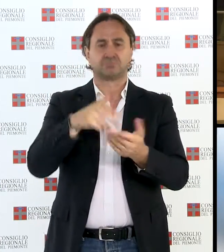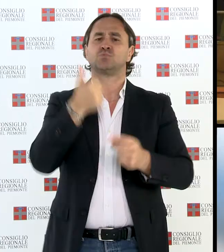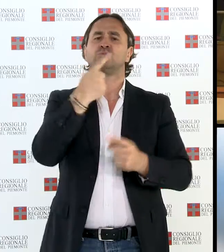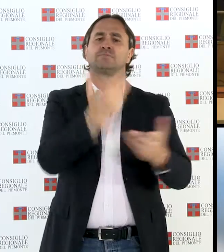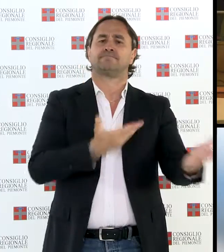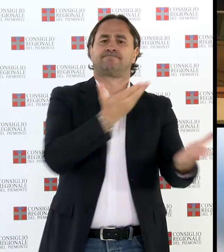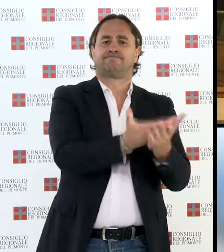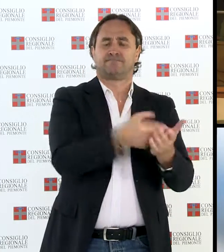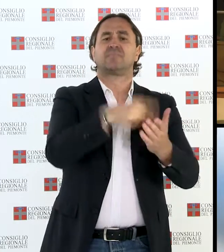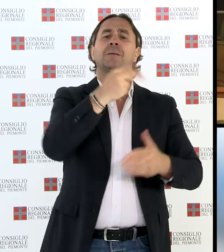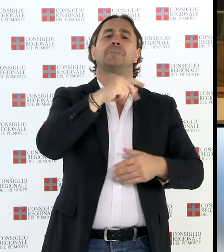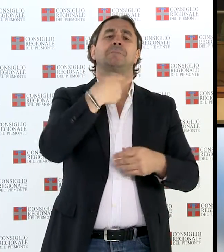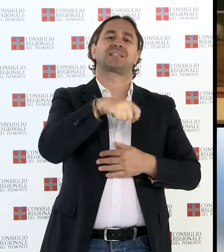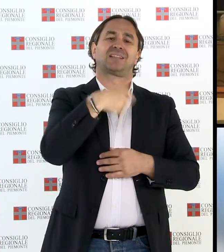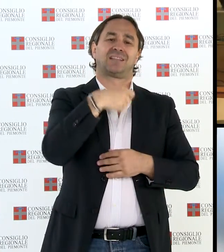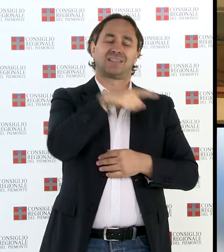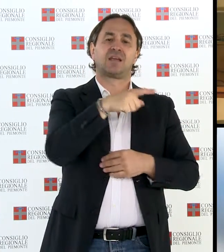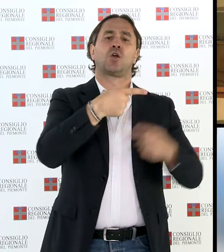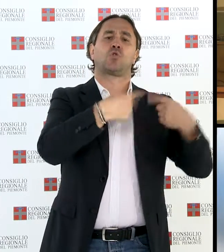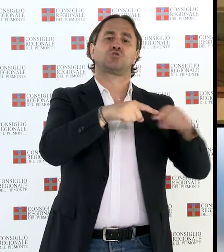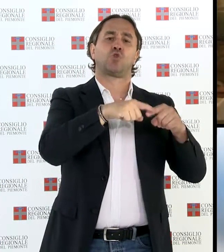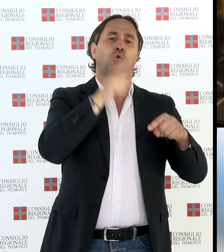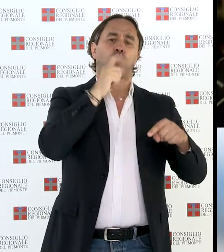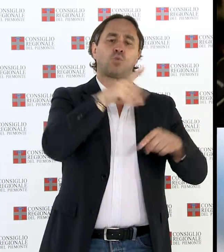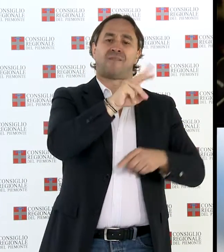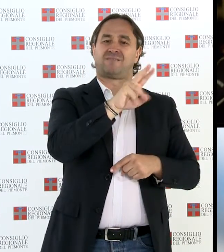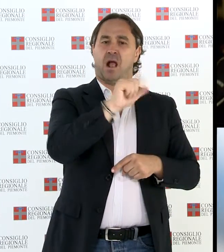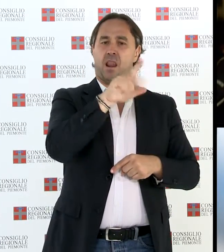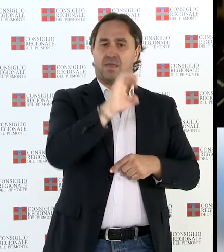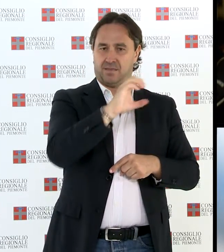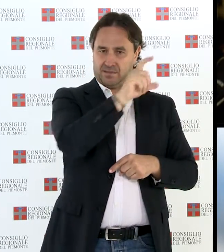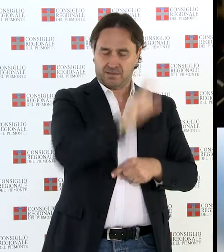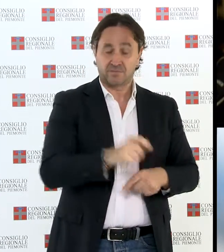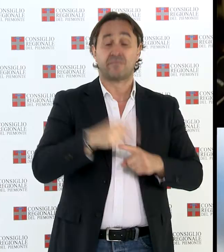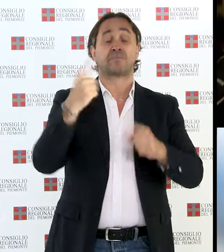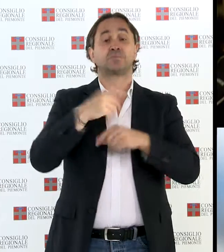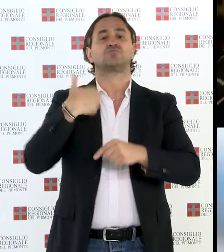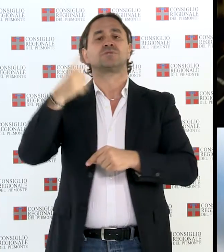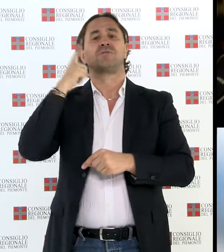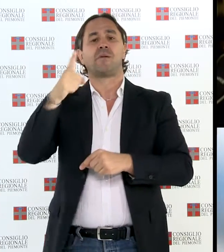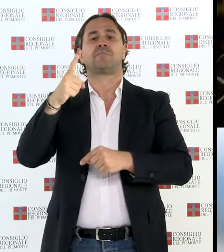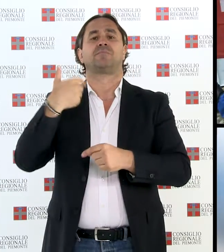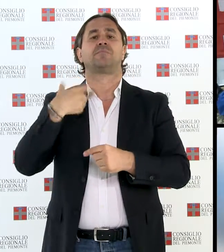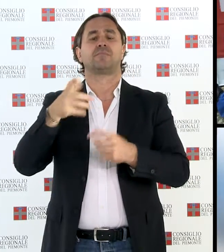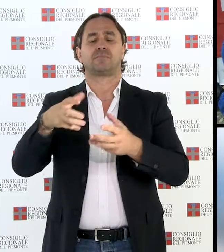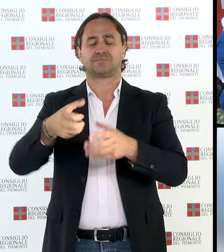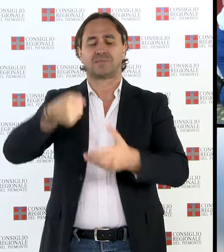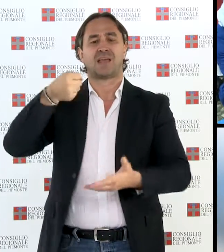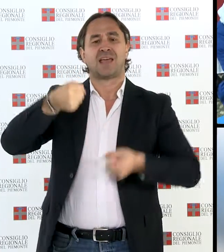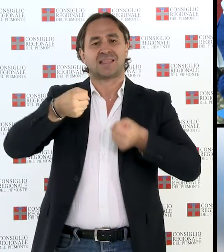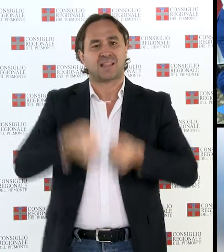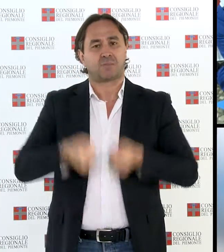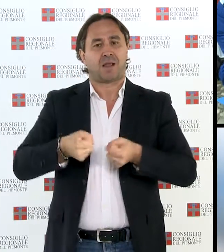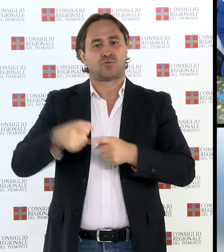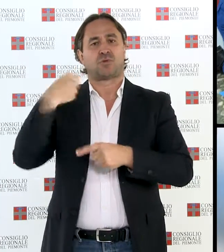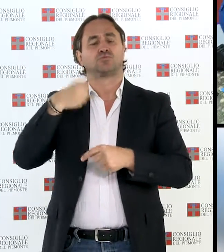primo firmatario il presidente della Commissione Cultura Daniele Valle, sulla mappatura dei defibrillatori in Piemonte e la formazione del